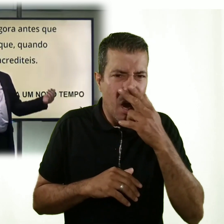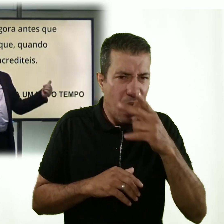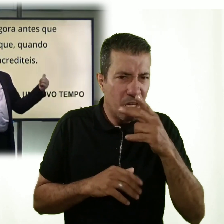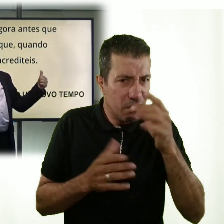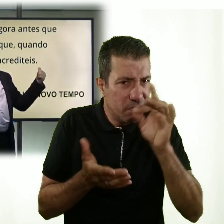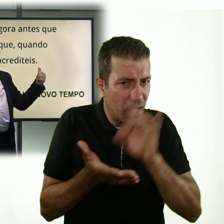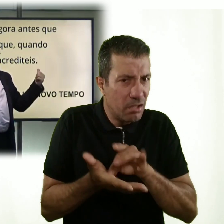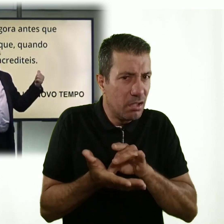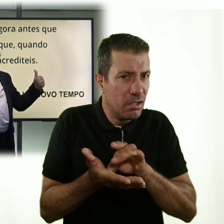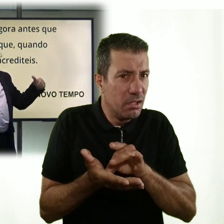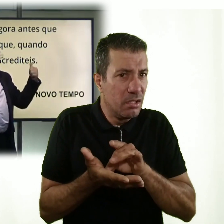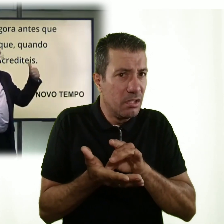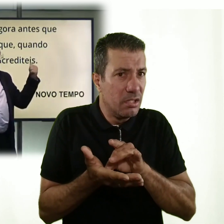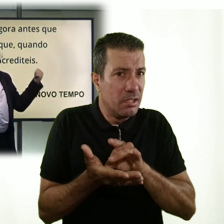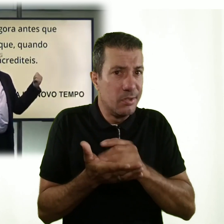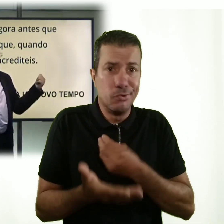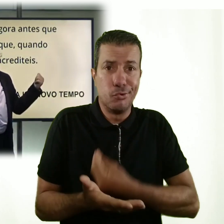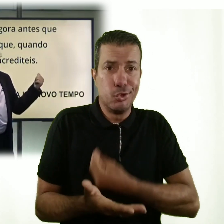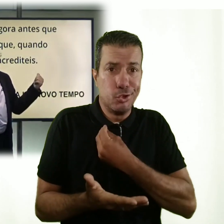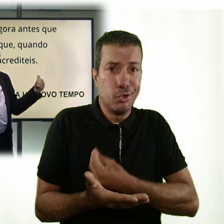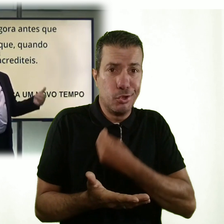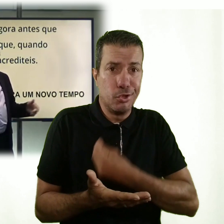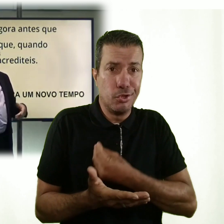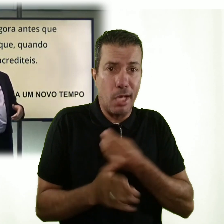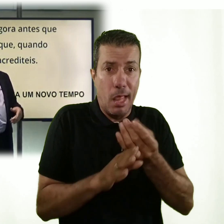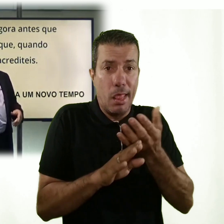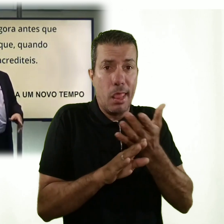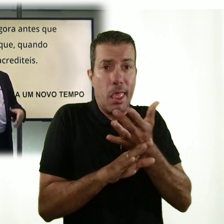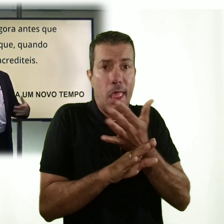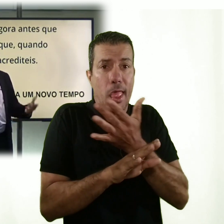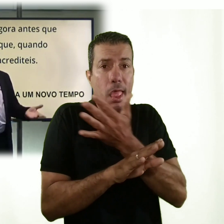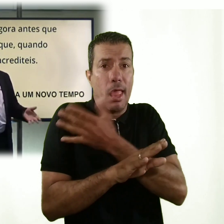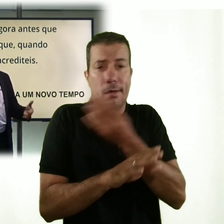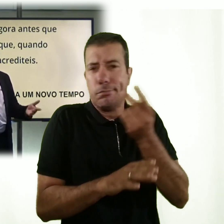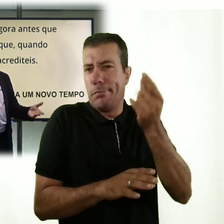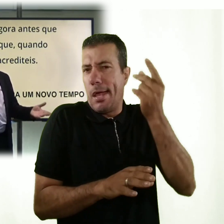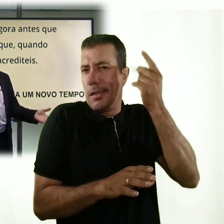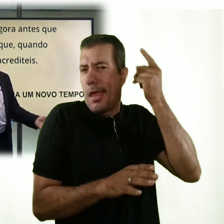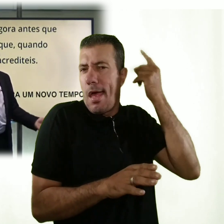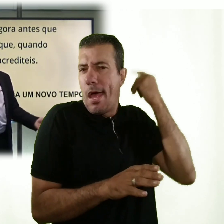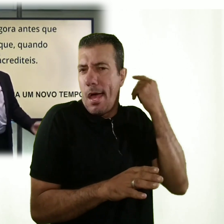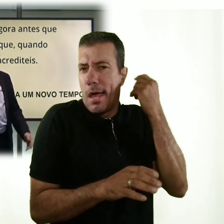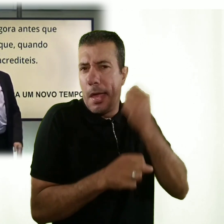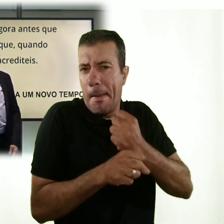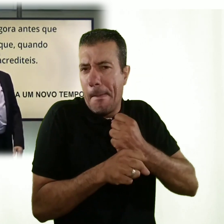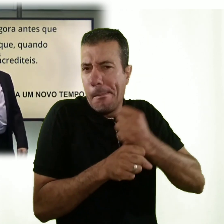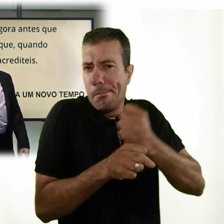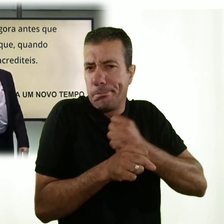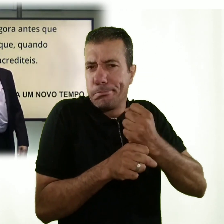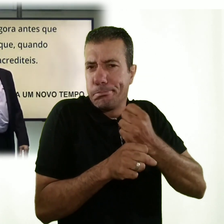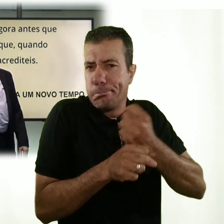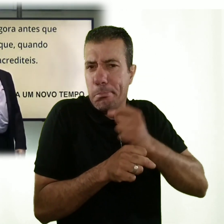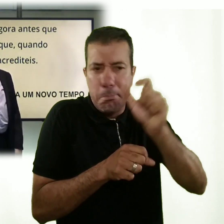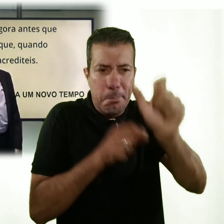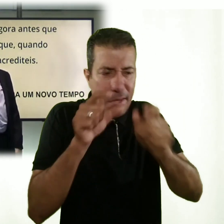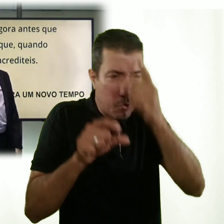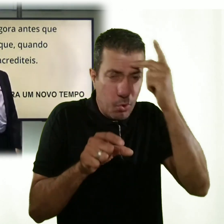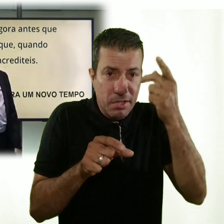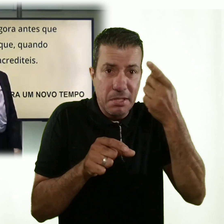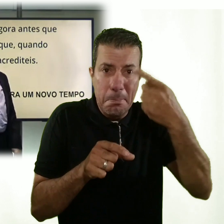que não existia nada num tempo lá atrás e agora existem milhões de formas de vida do